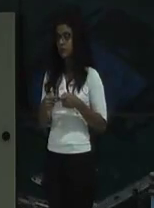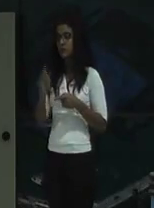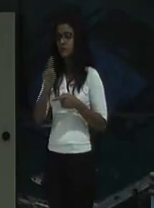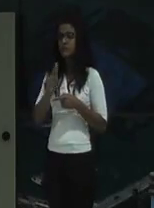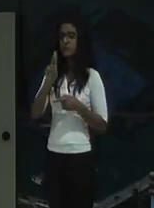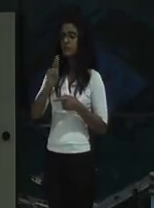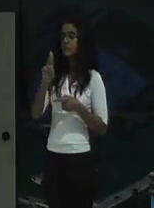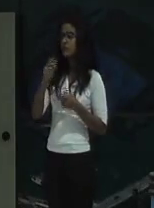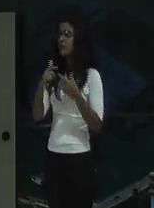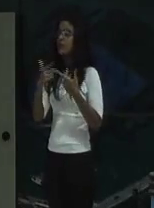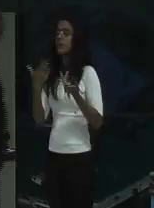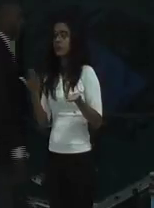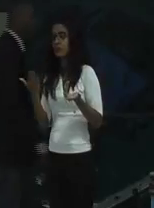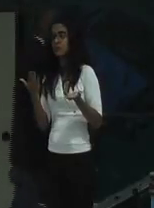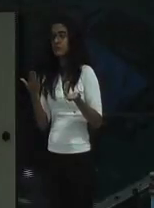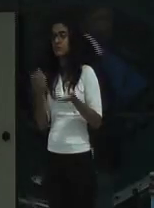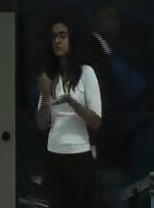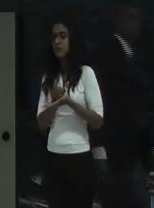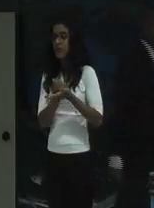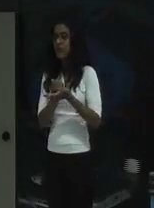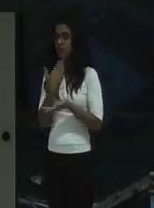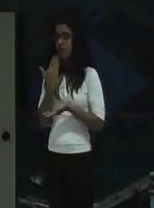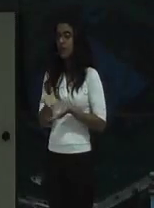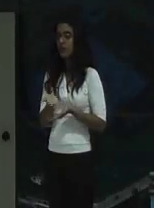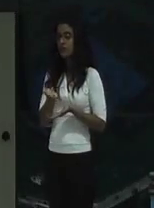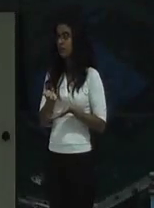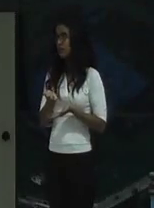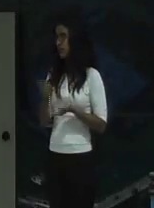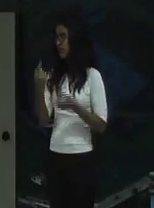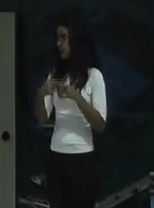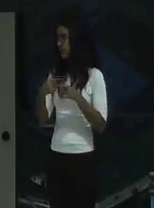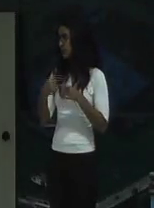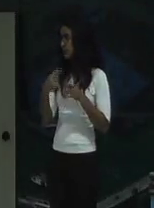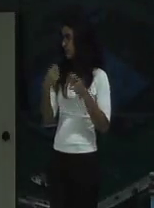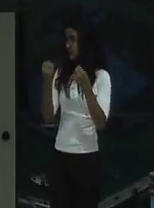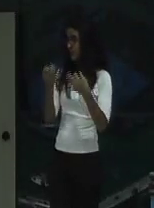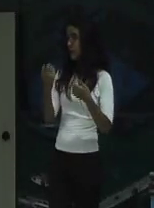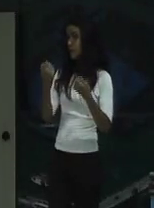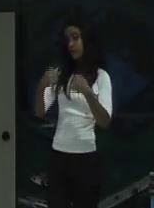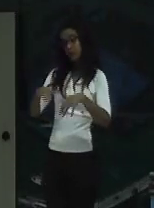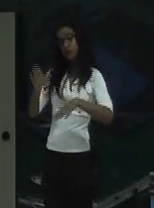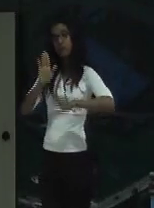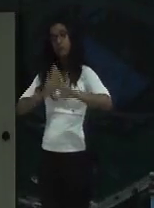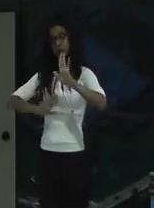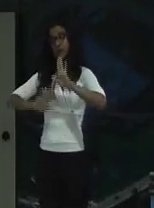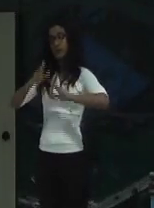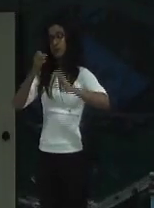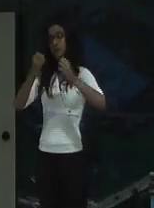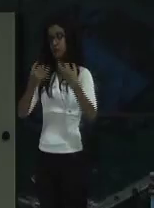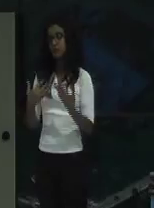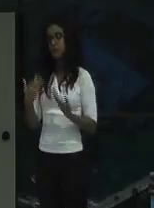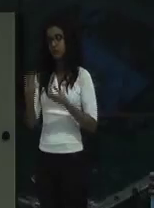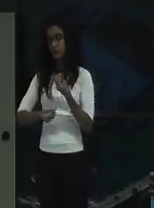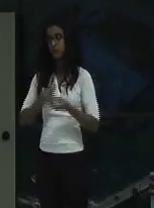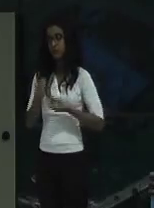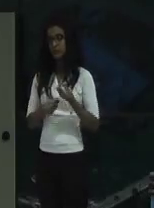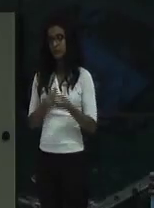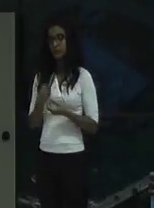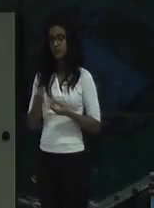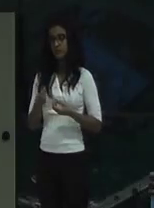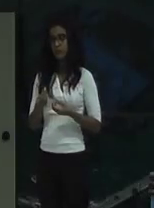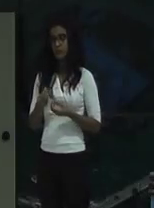vai ser aplicada essa economia. Por isso que eu disse, às vezes a pessoa tem que ter muito cuidado com aquilo que fala, porque ela fez uma colocação ali, tanto que eu falei para ela, secretária, o que ela só